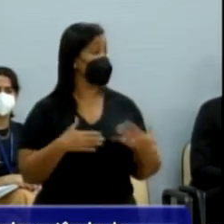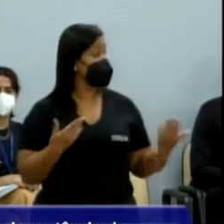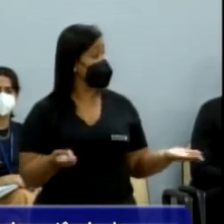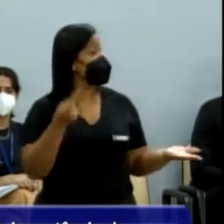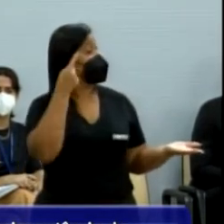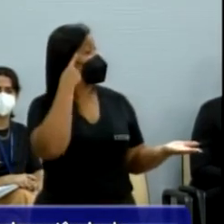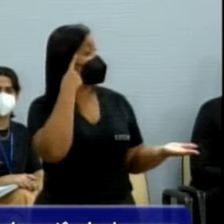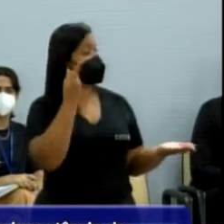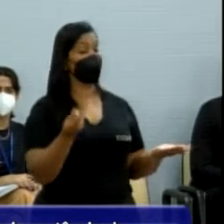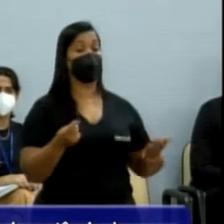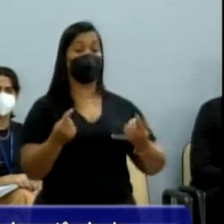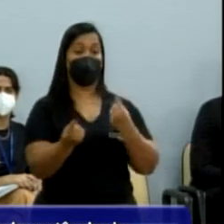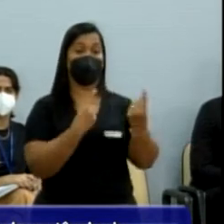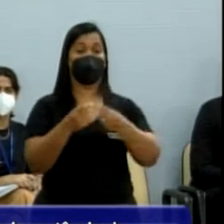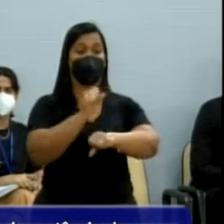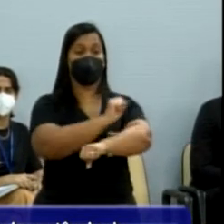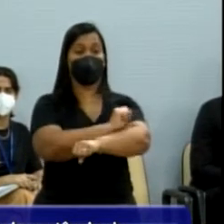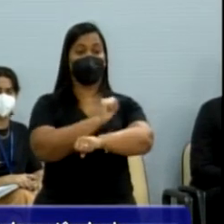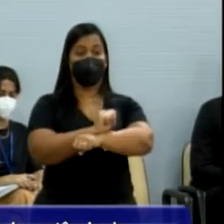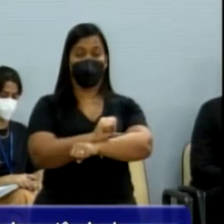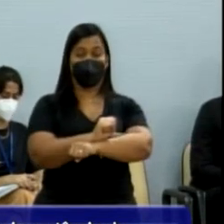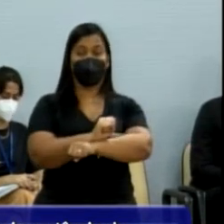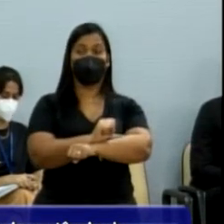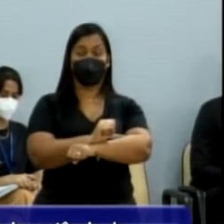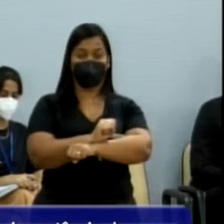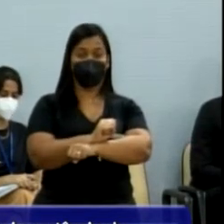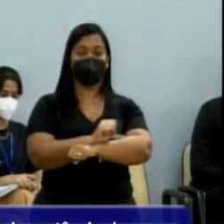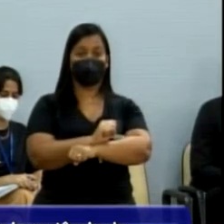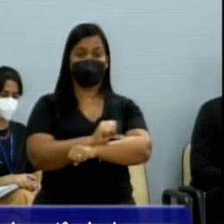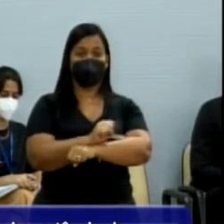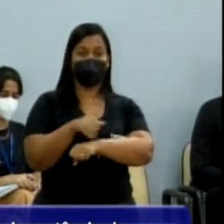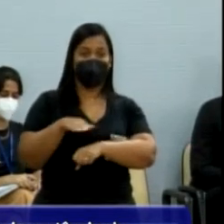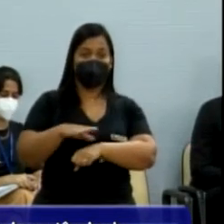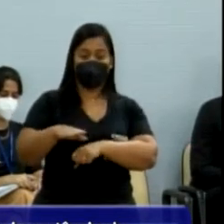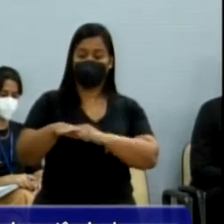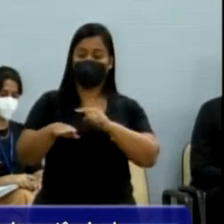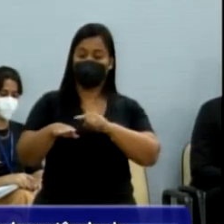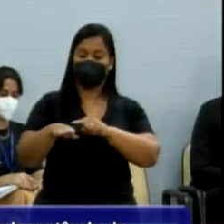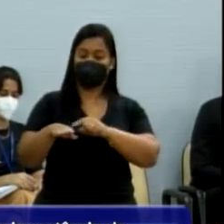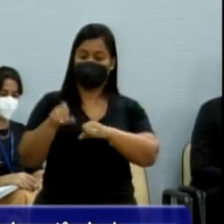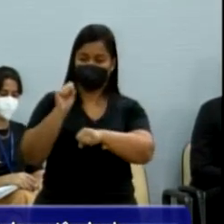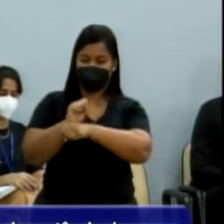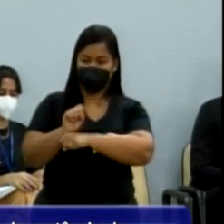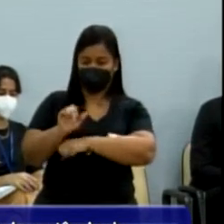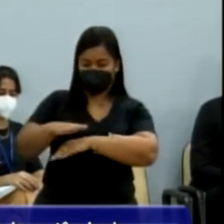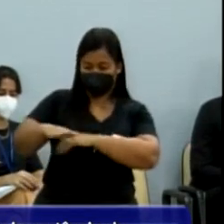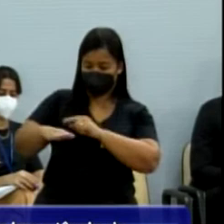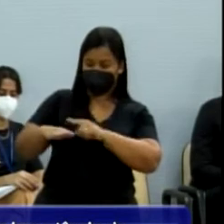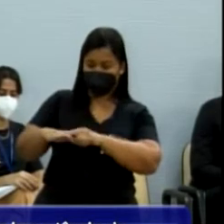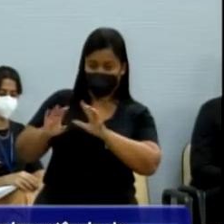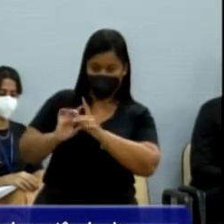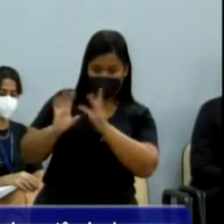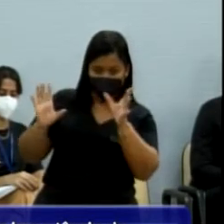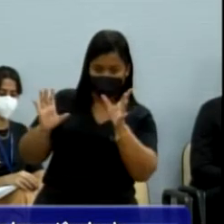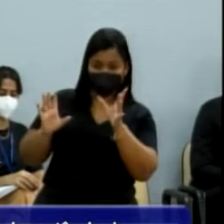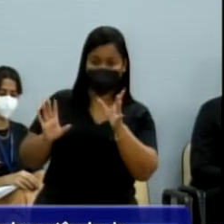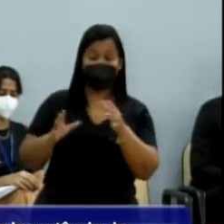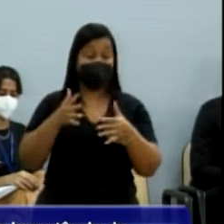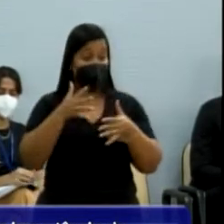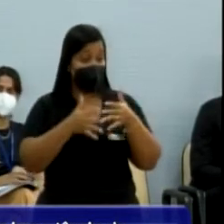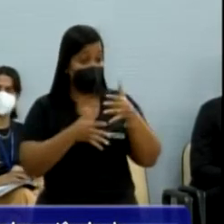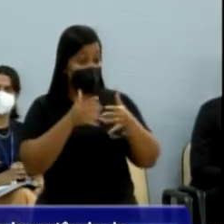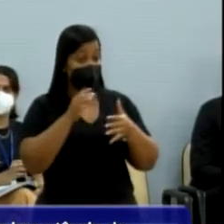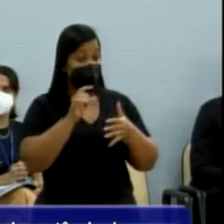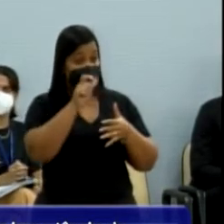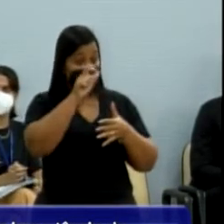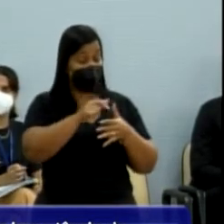Imagina a Andaló, por exemplo, com o estacionamento permitido. Você vai prejudicar não só aqueles que utilizam ônibus, mas